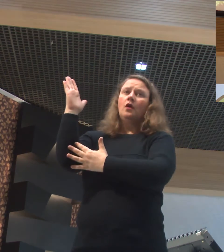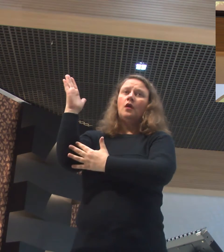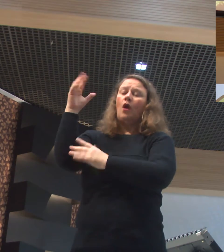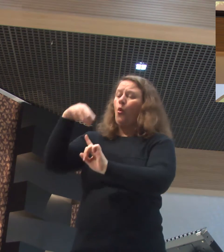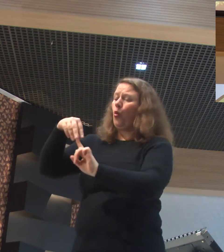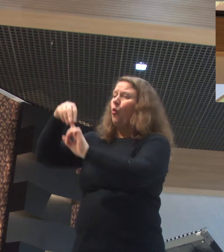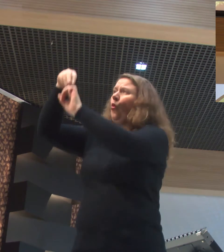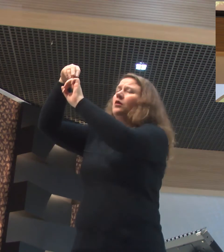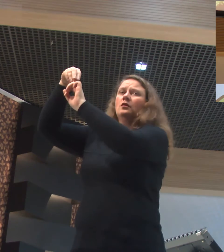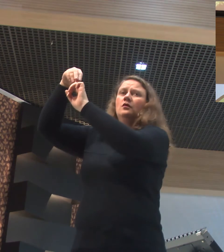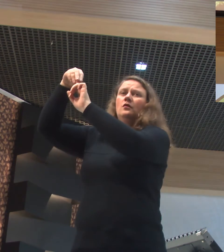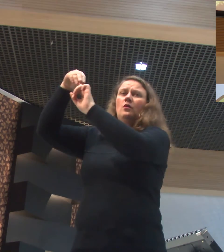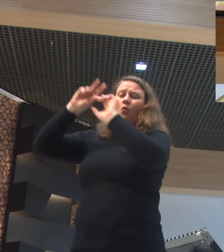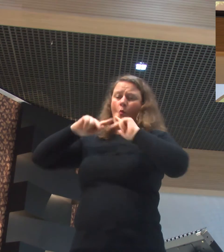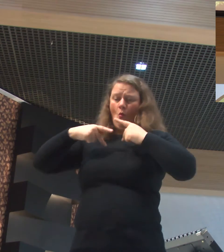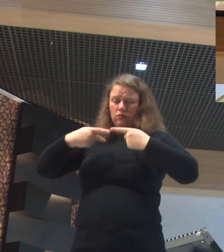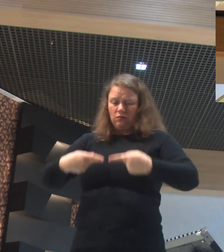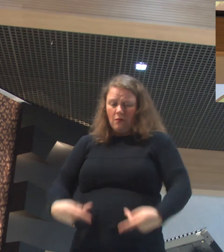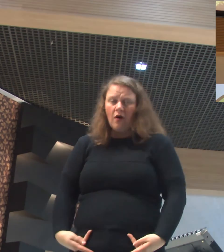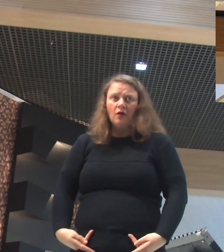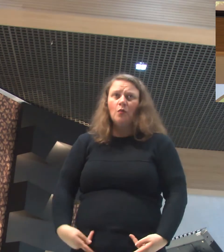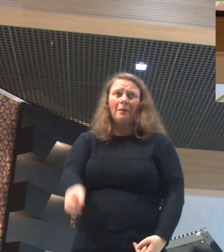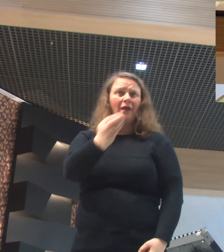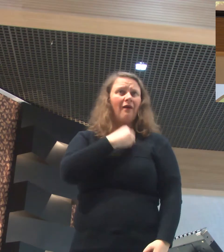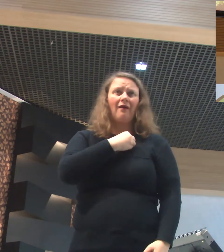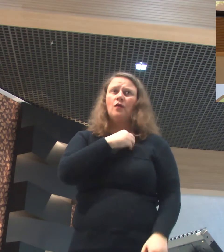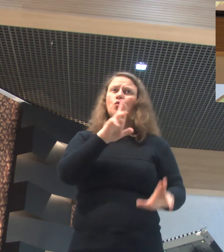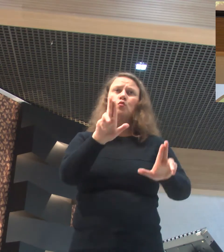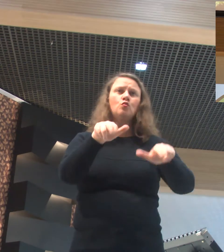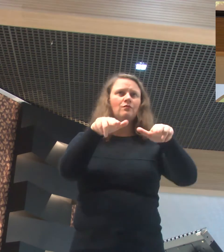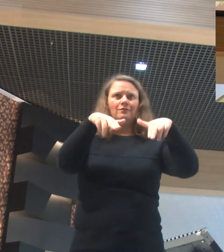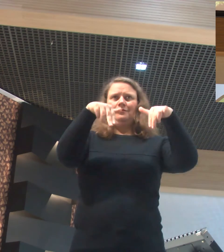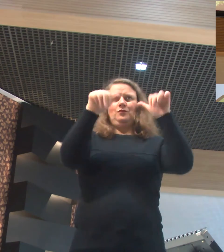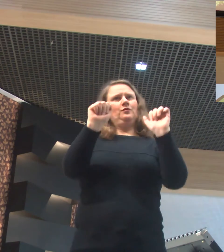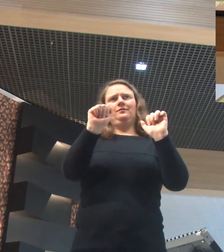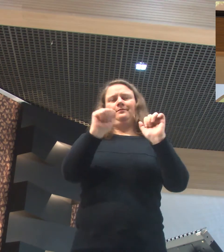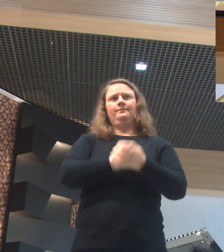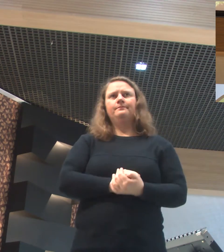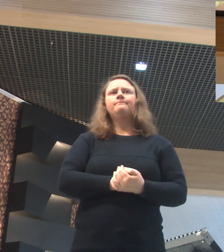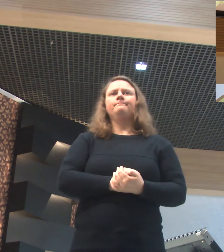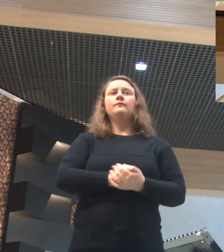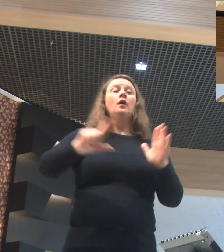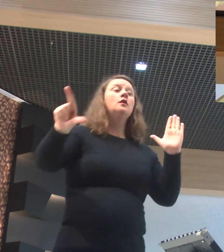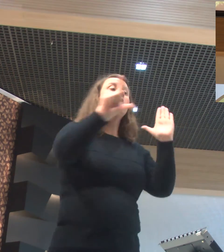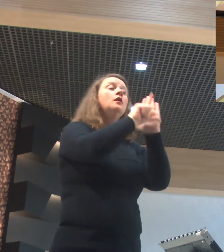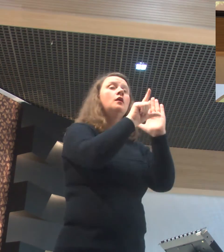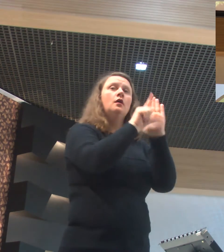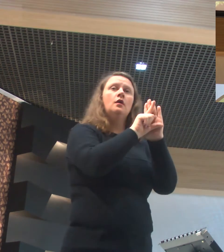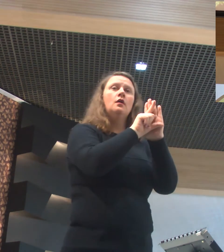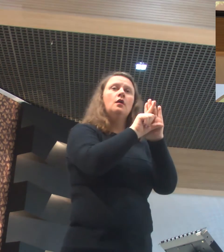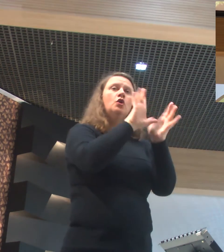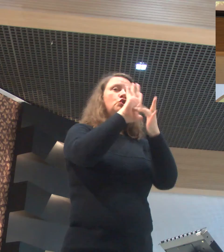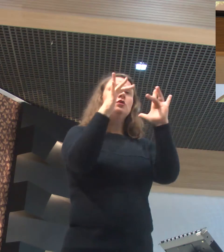não pecou. Então, essa lei cerimonial, Jesus